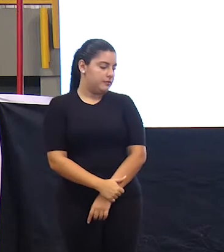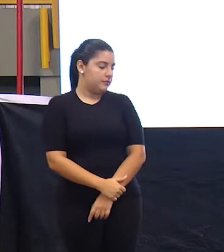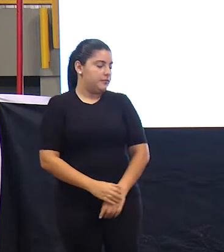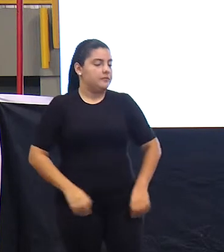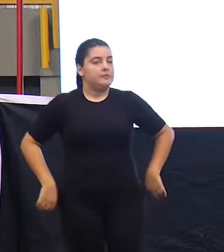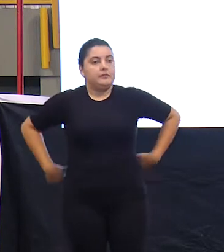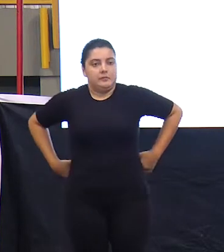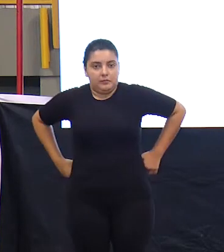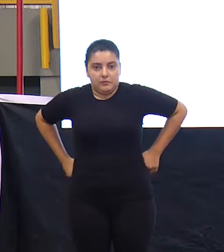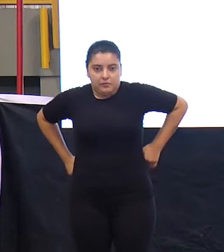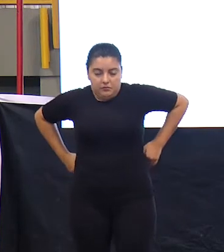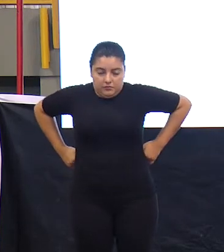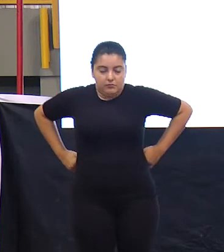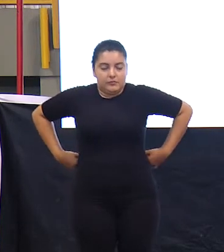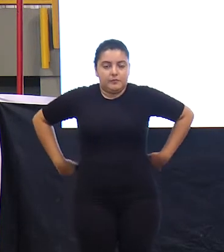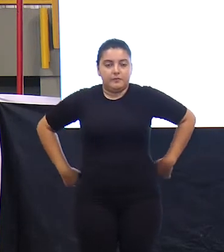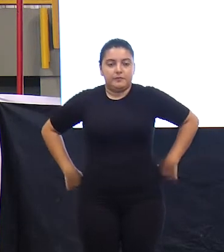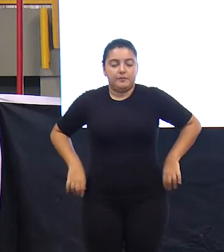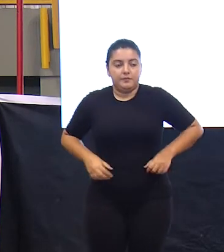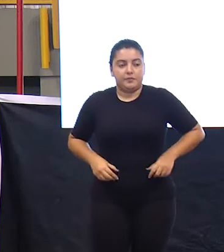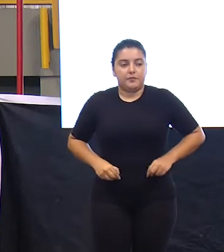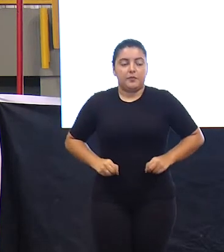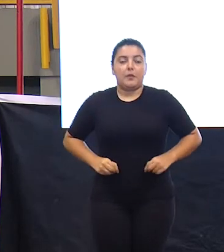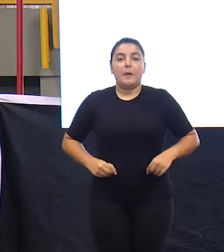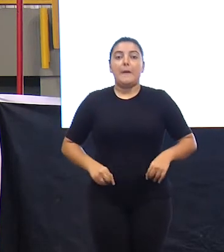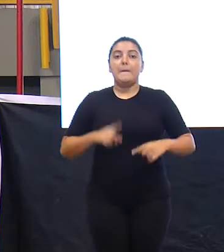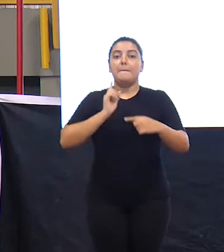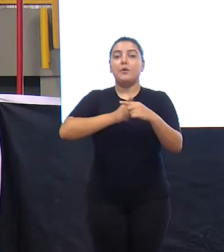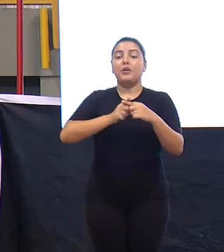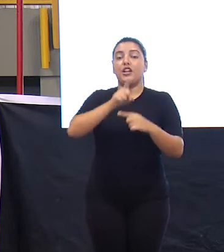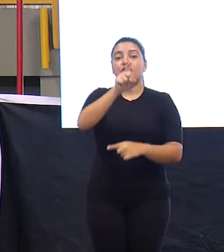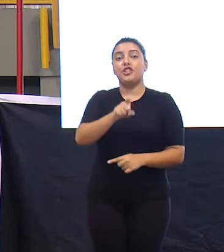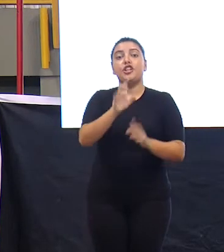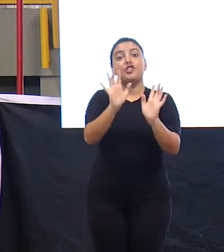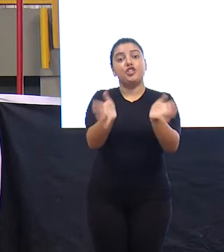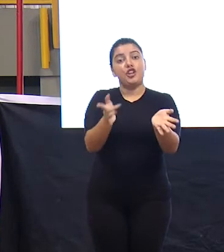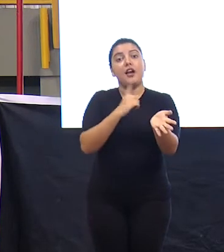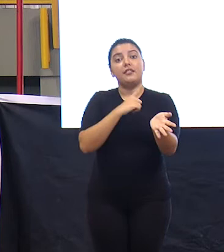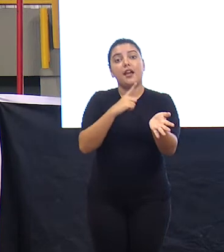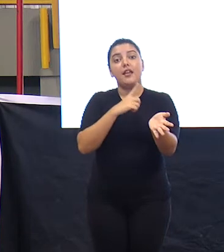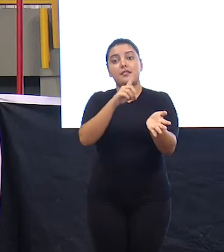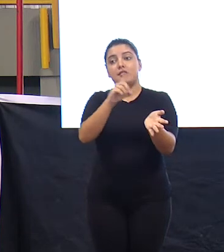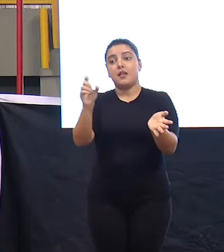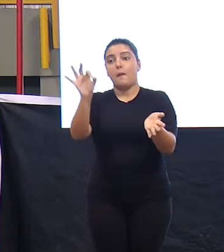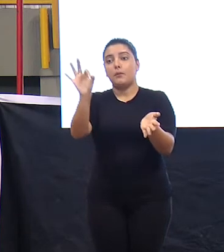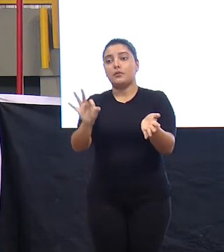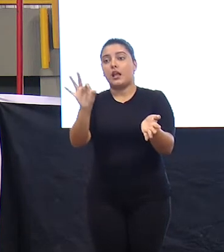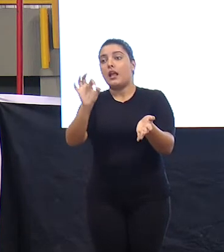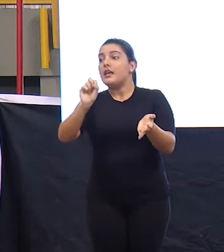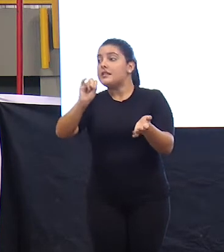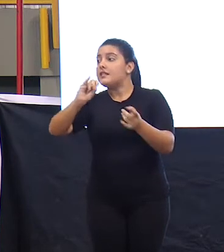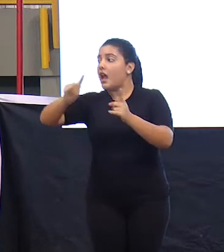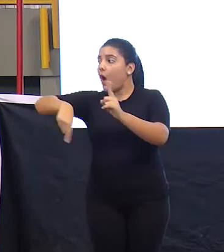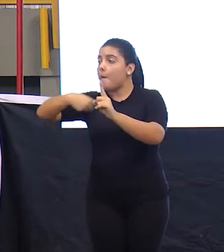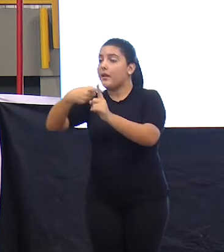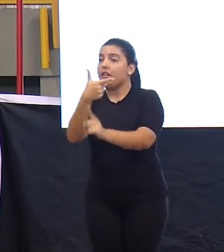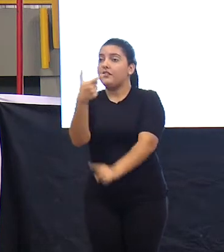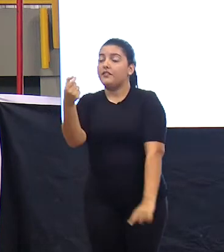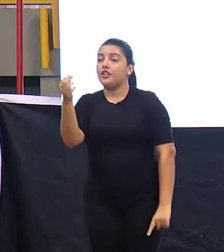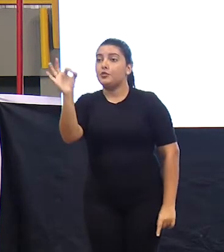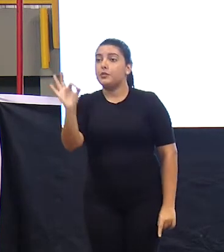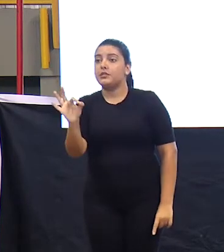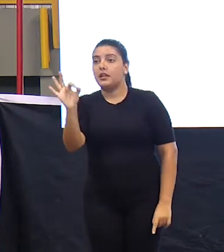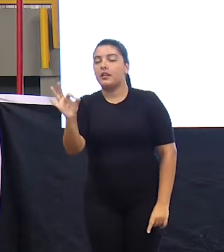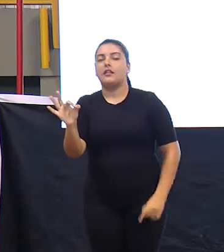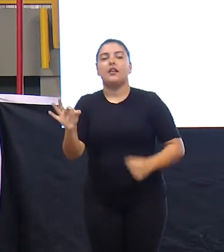120% do que ele era. Porque X é o que ele já é. Se ele aumenta 20%, ele vai